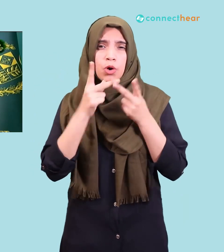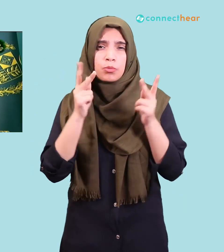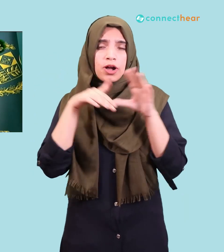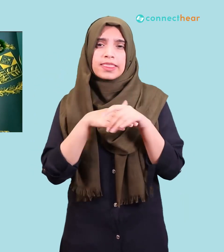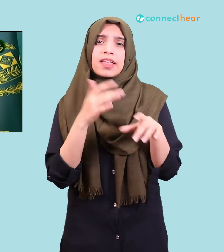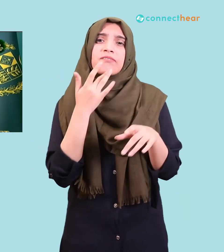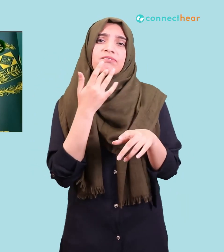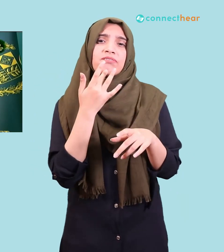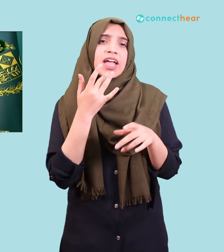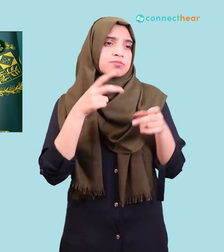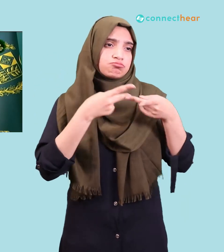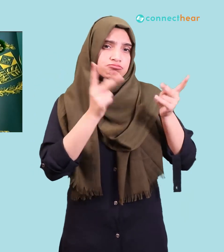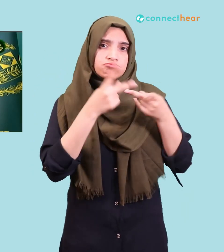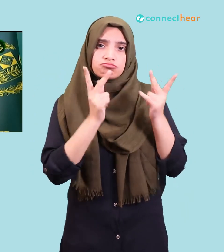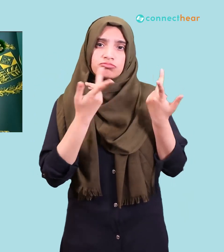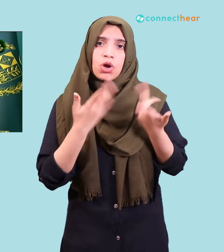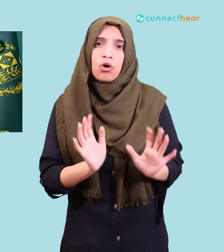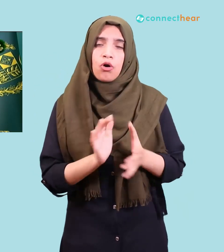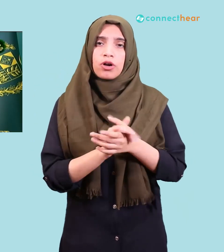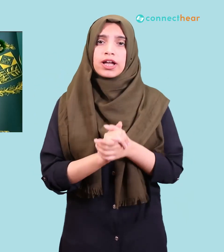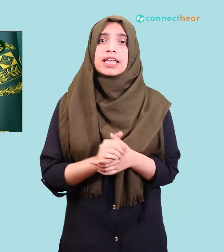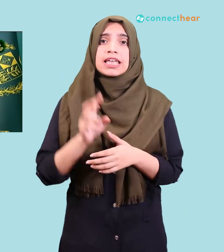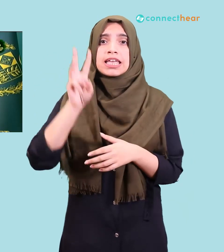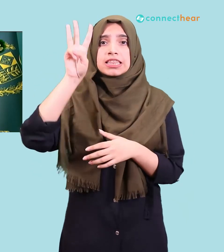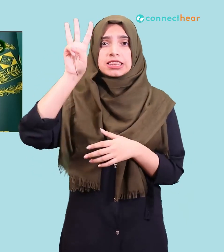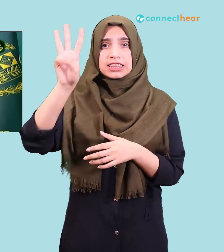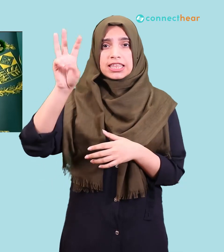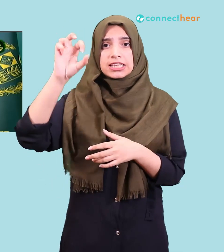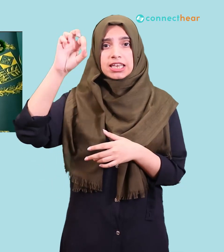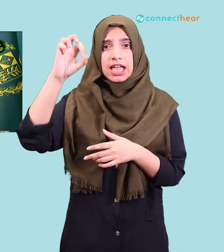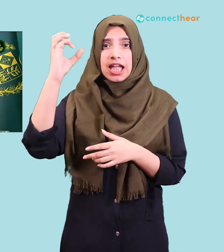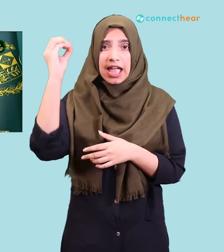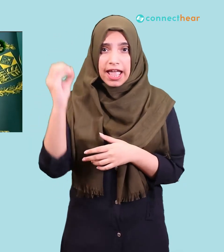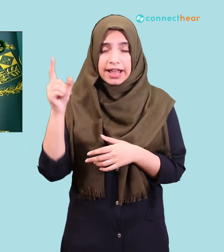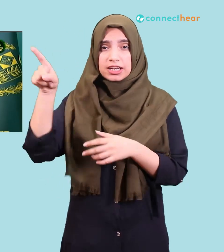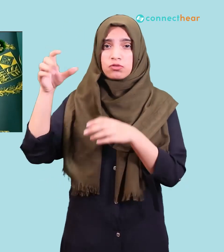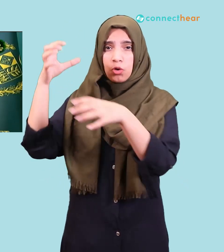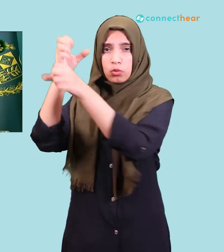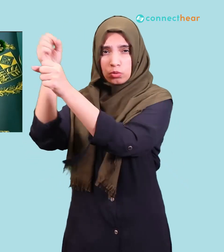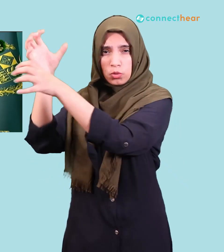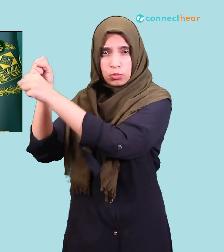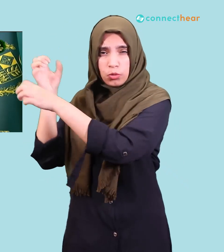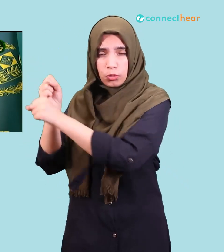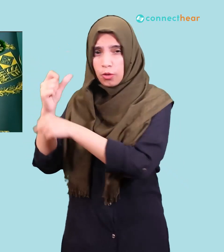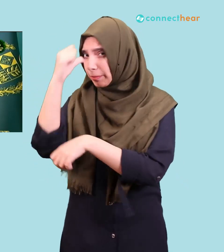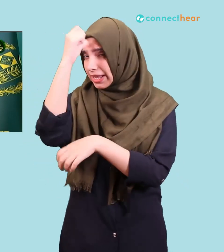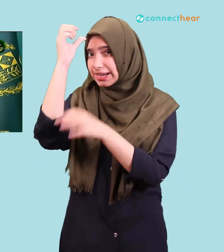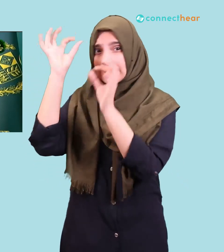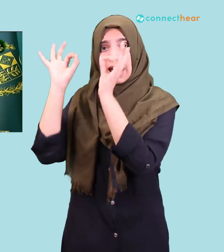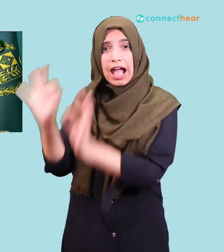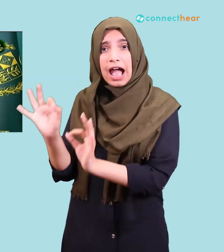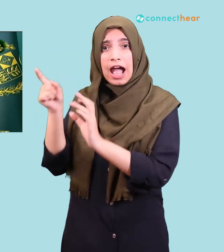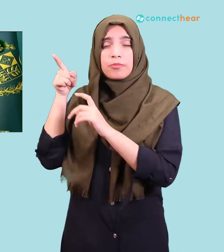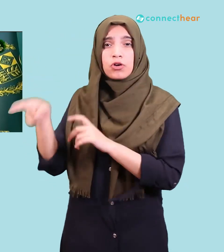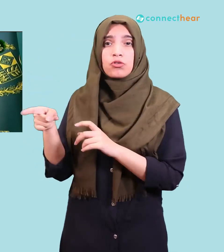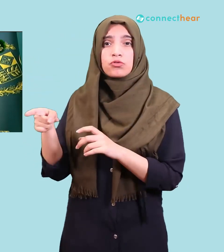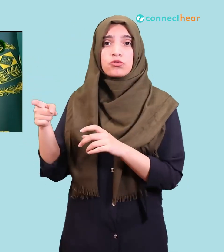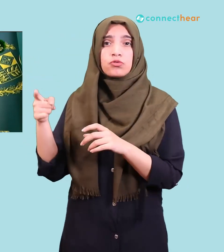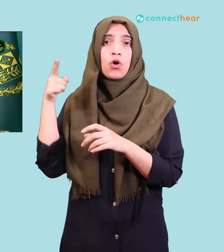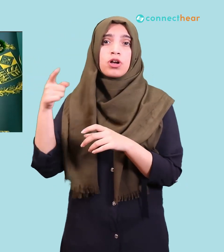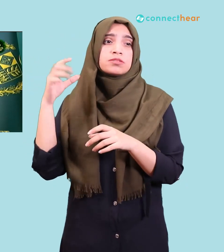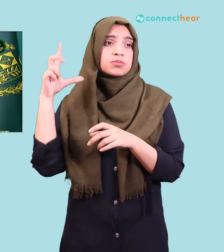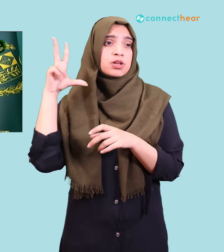380 ہندوستان کے انڈیا کے گروپ تھے جو کہ واٹس ایپ سے فیک نیوز چلا رہے تھے کہ سول وار ہو گئی پاکستان